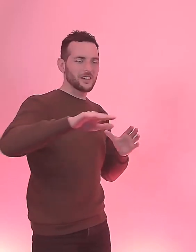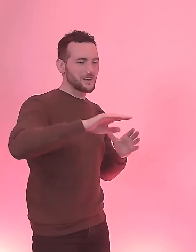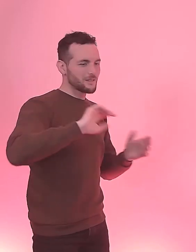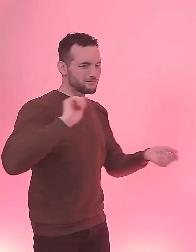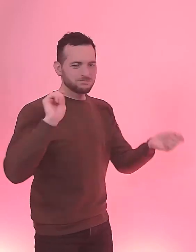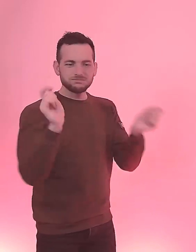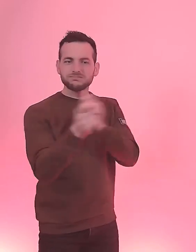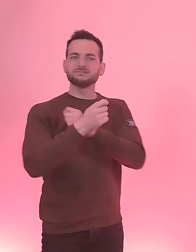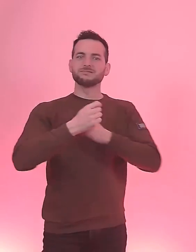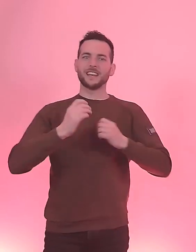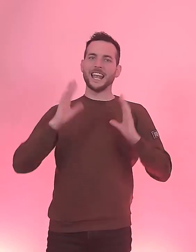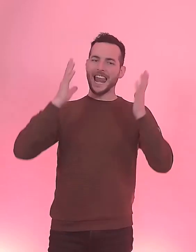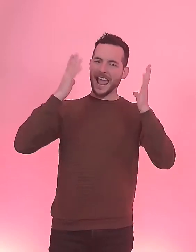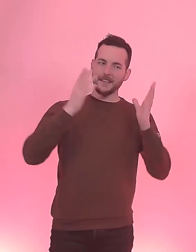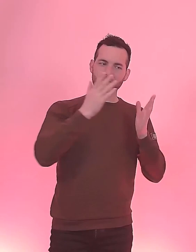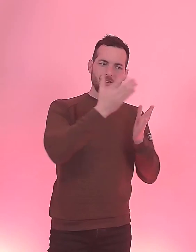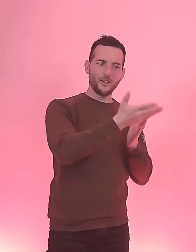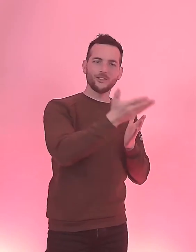nu jij